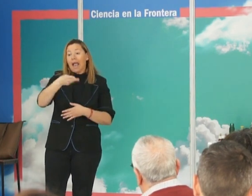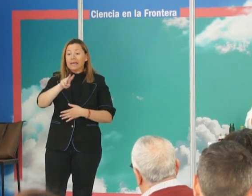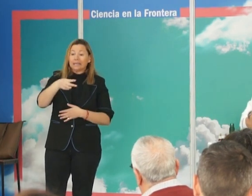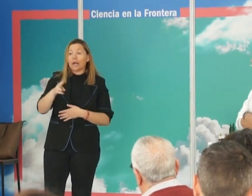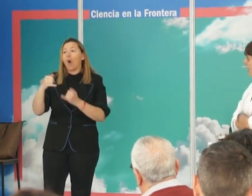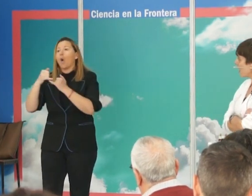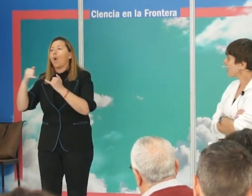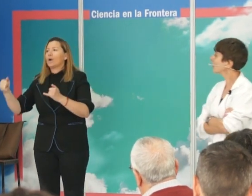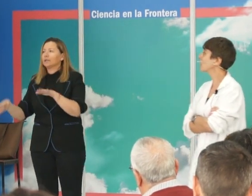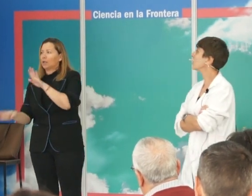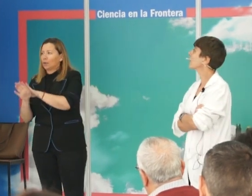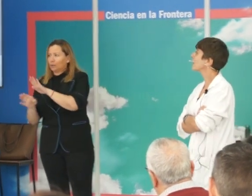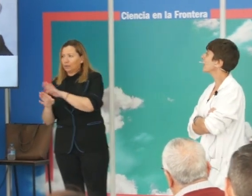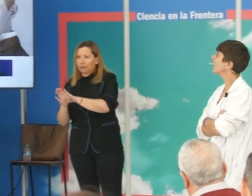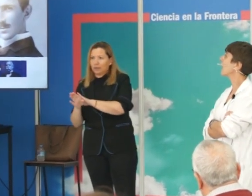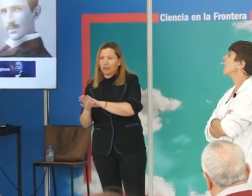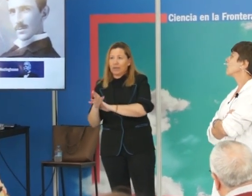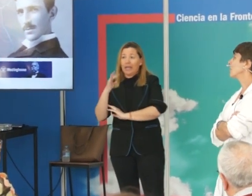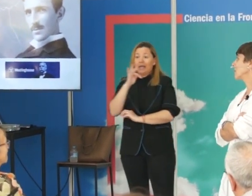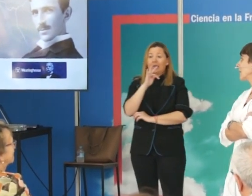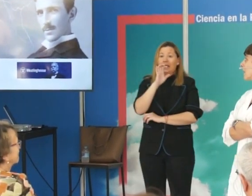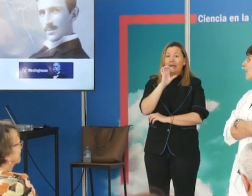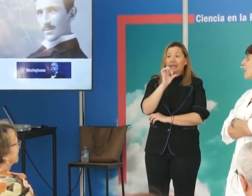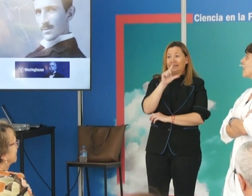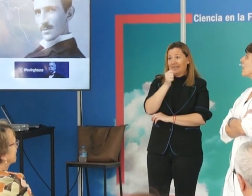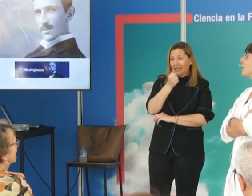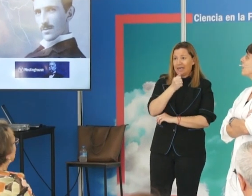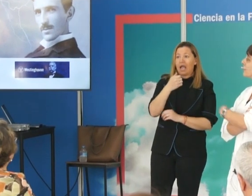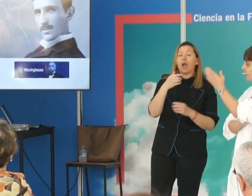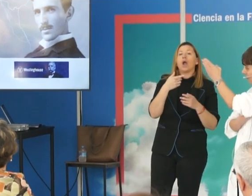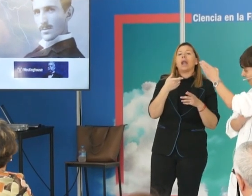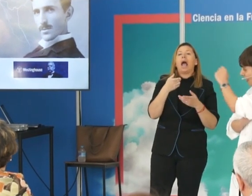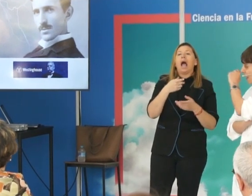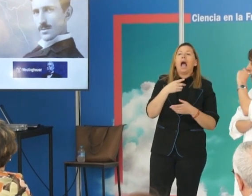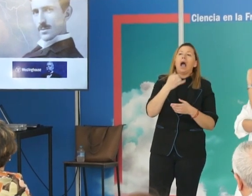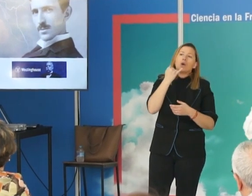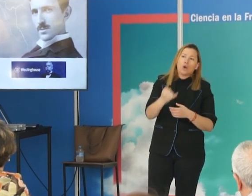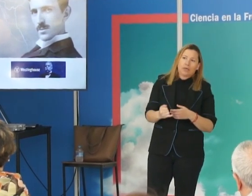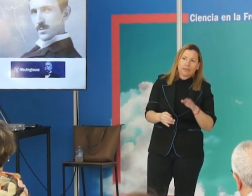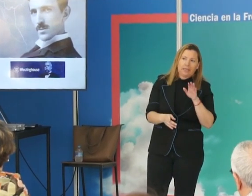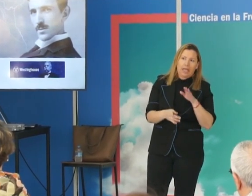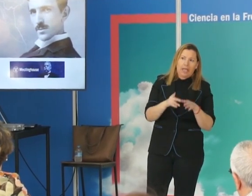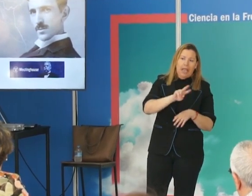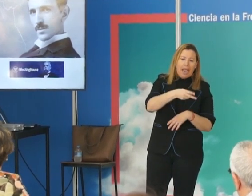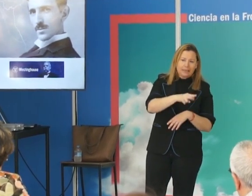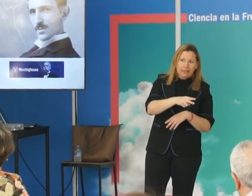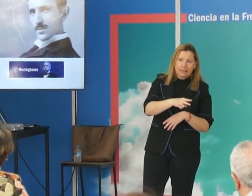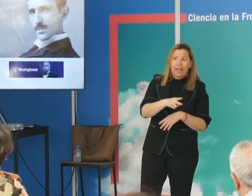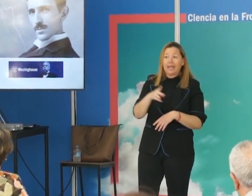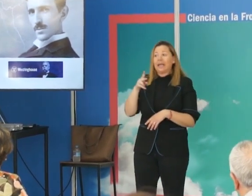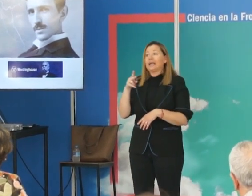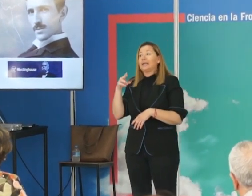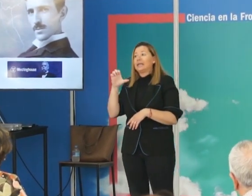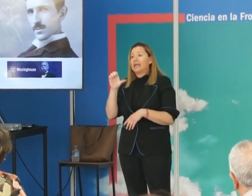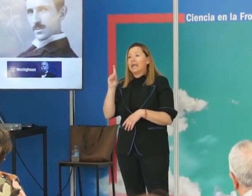continua. Nuestro Tesla era corriente alterna y Edison era propulsor de la